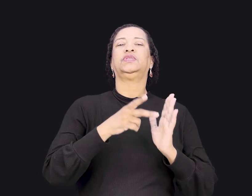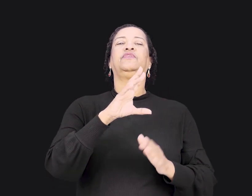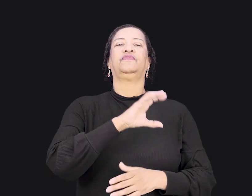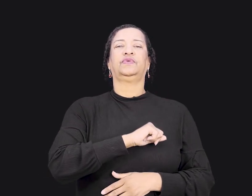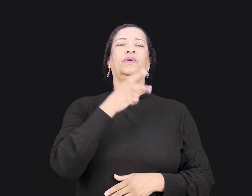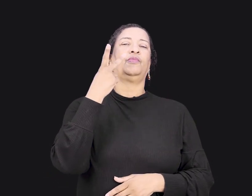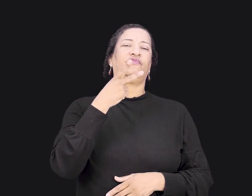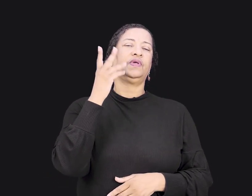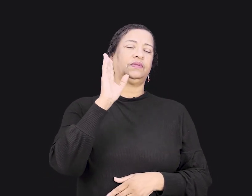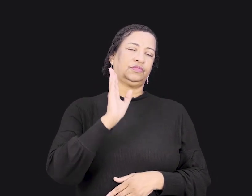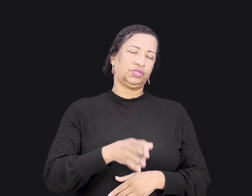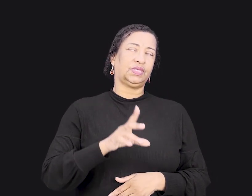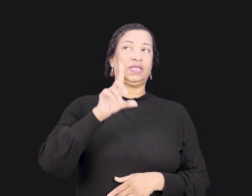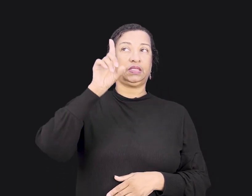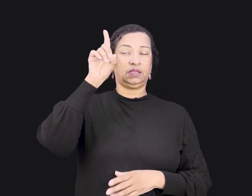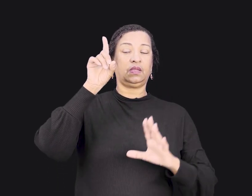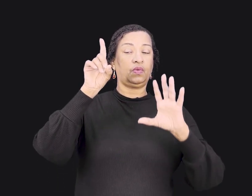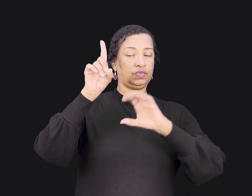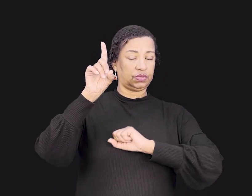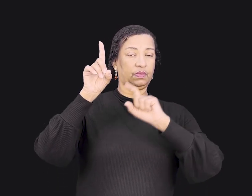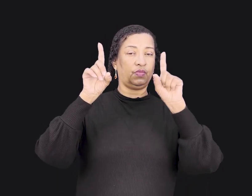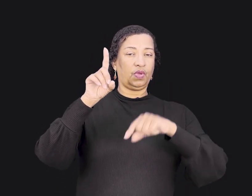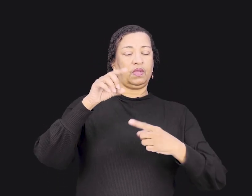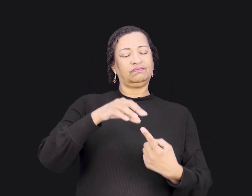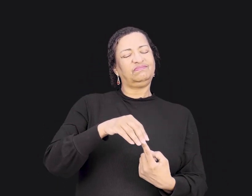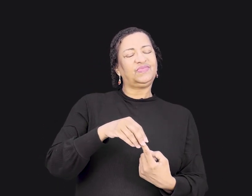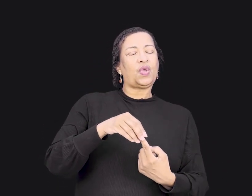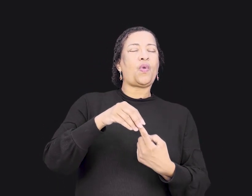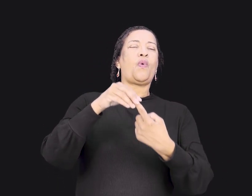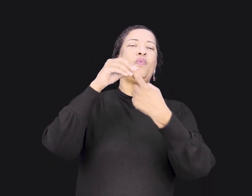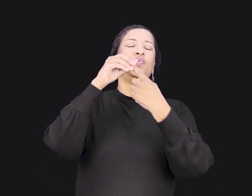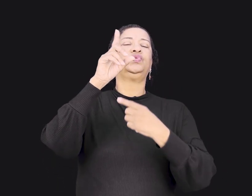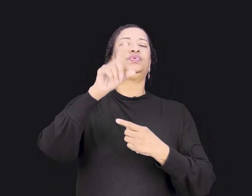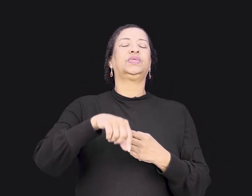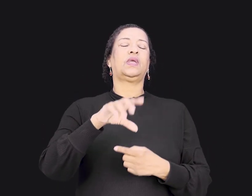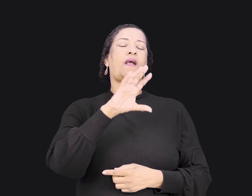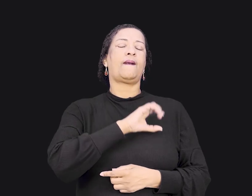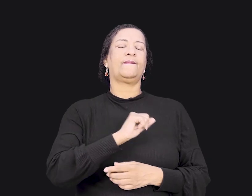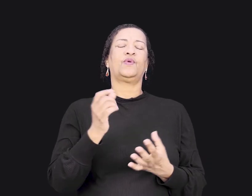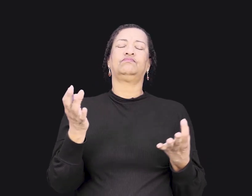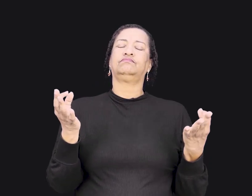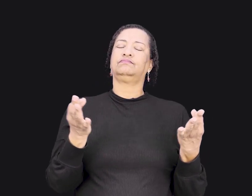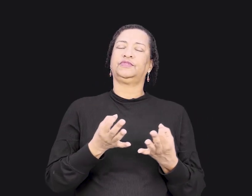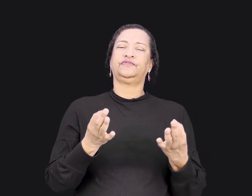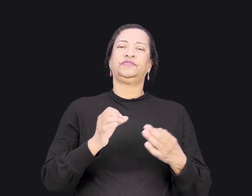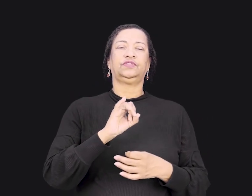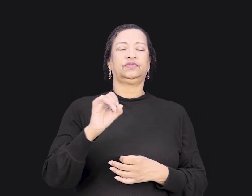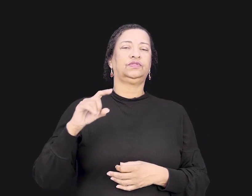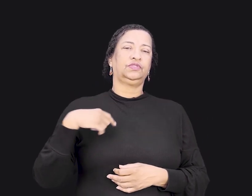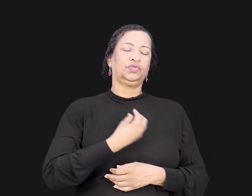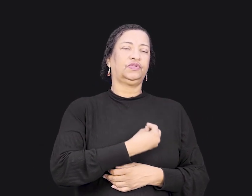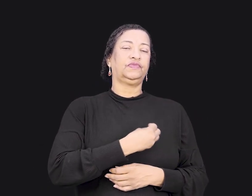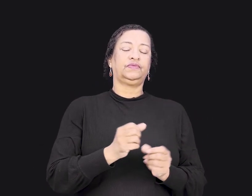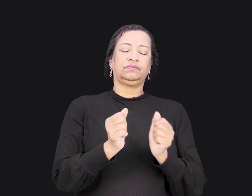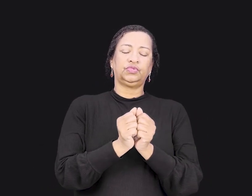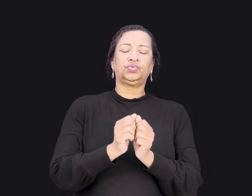isso. Deus é amor. Ele é o único que é o amor perfeito. Se estamos com Deus, por que ter